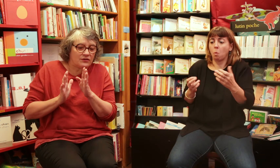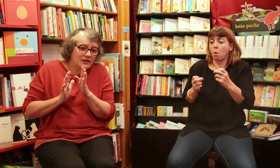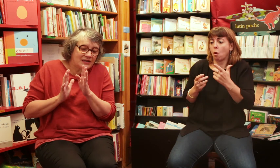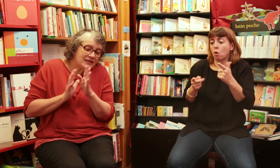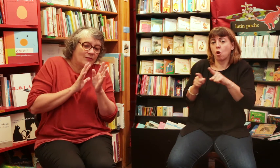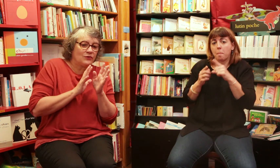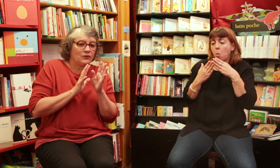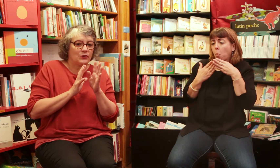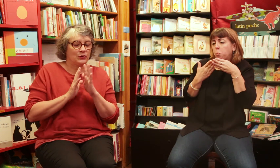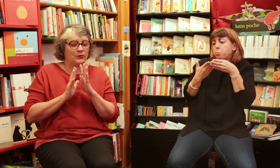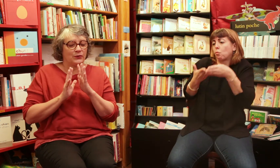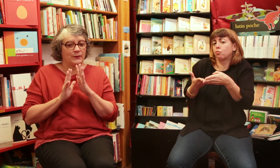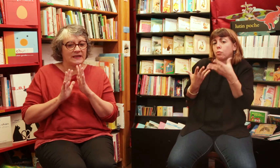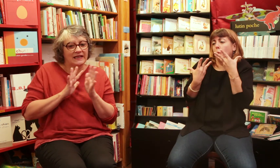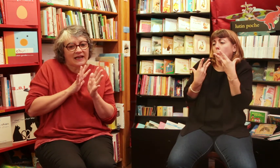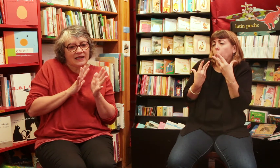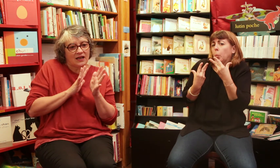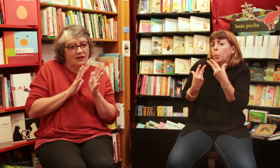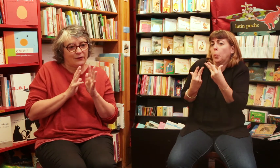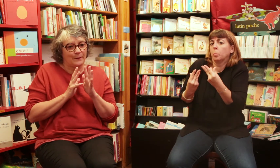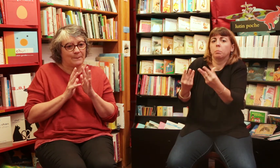fasse légèrement